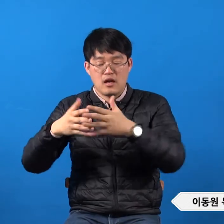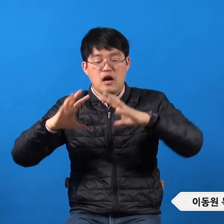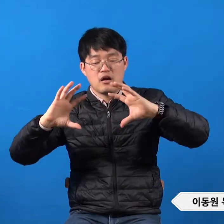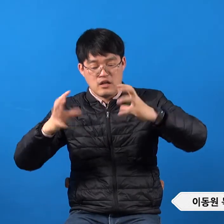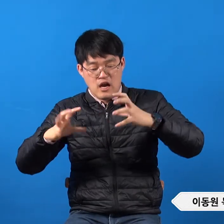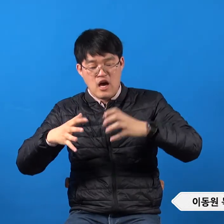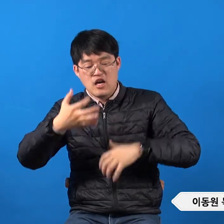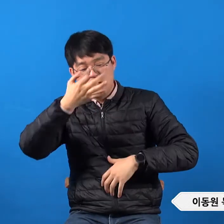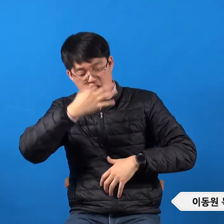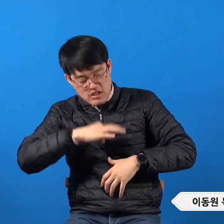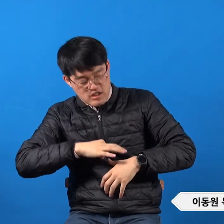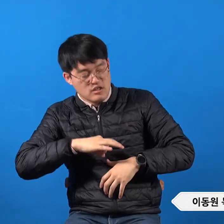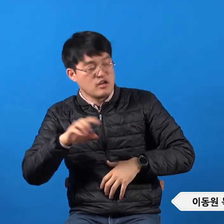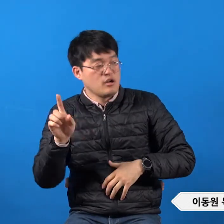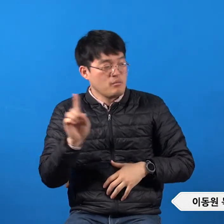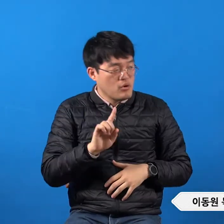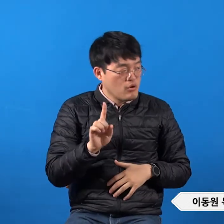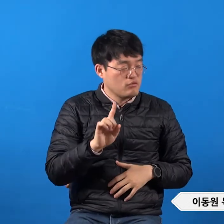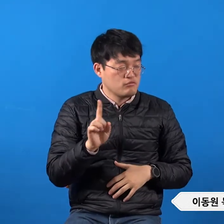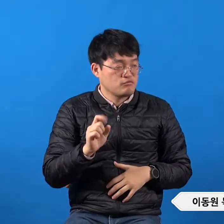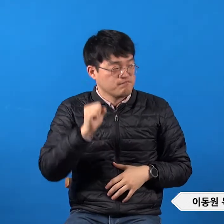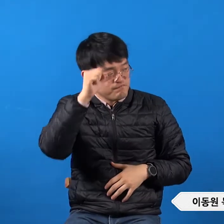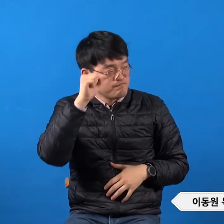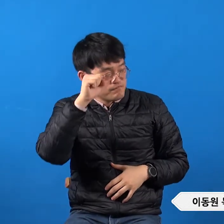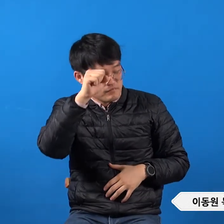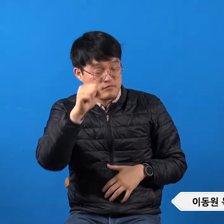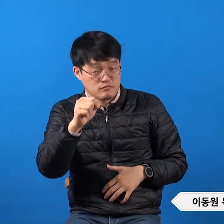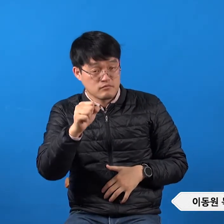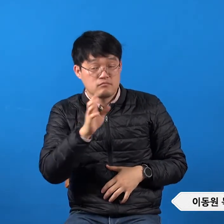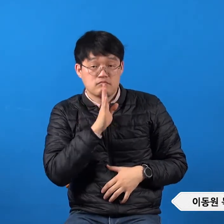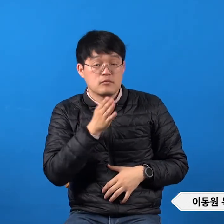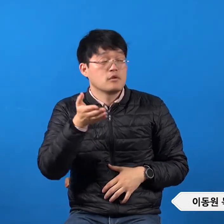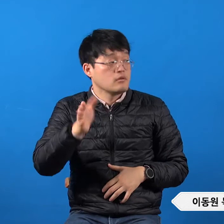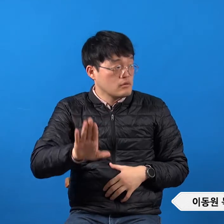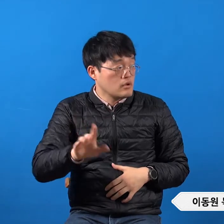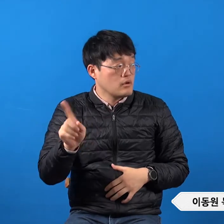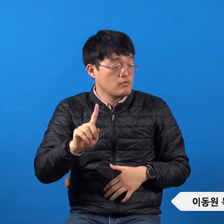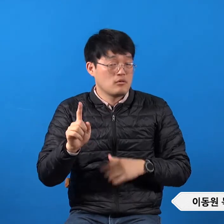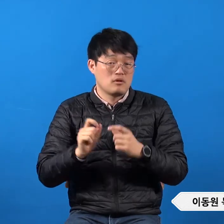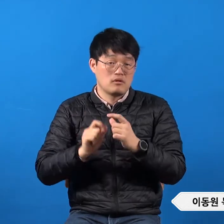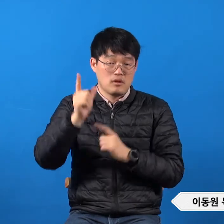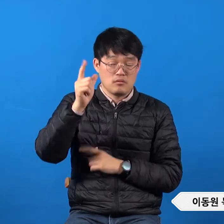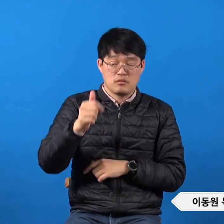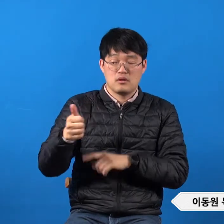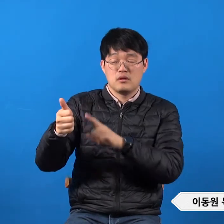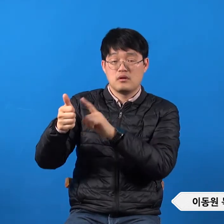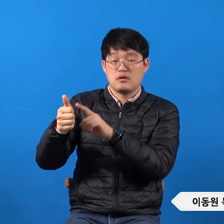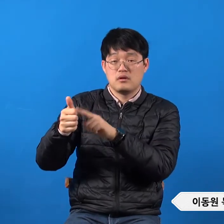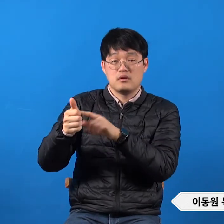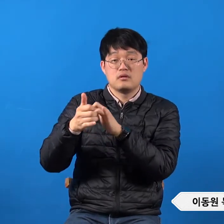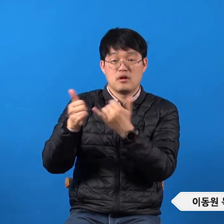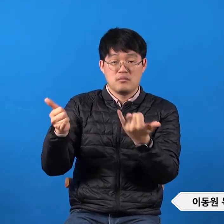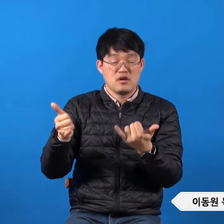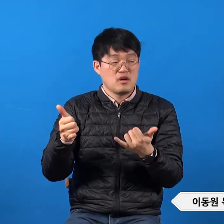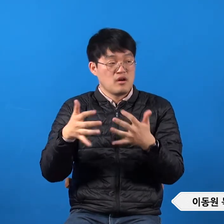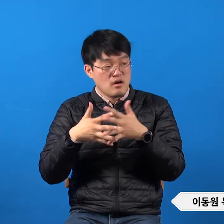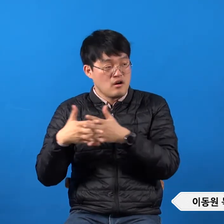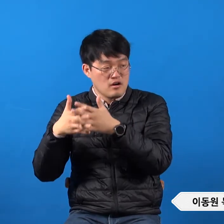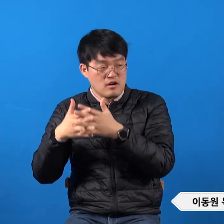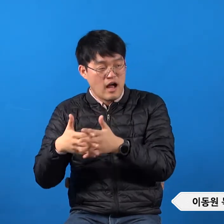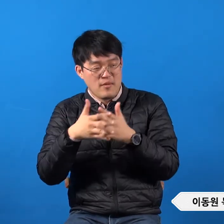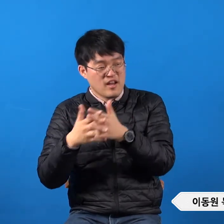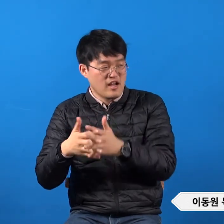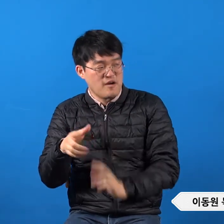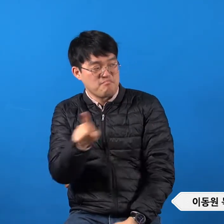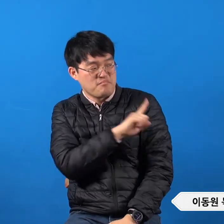보호한다는 차원이면 우리 얼마든지 그것을 문제 삼지 않을 수도 있습니다. 근데 상당한 부분에 있어서 그분이 그 수로를 말할